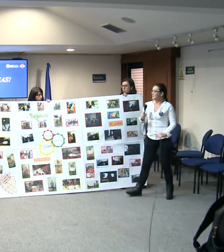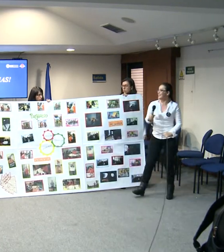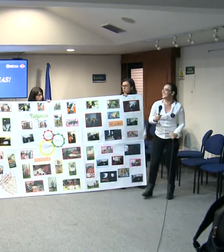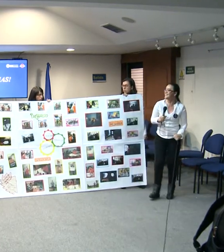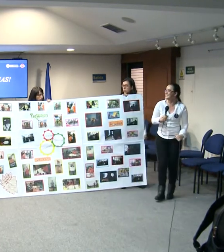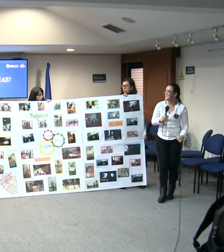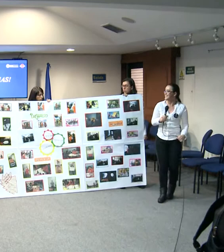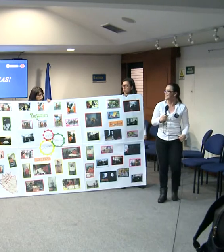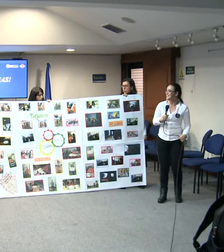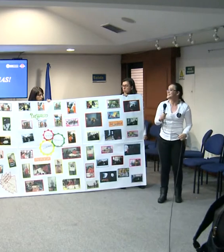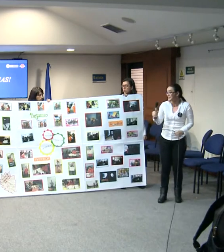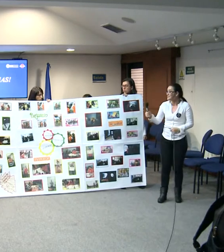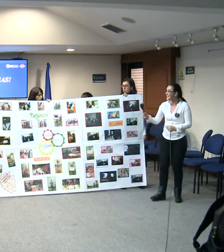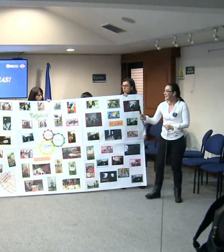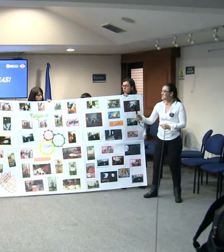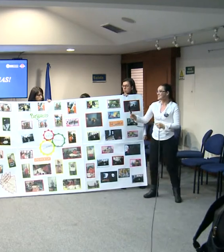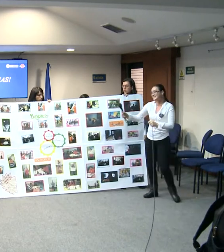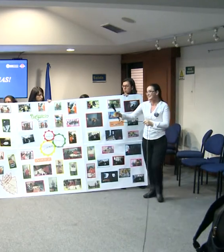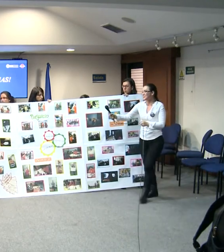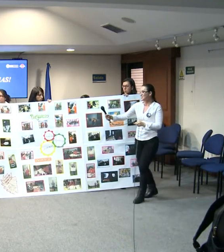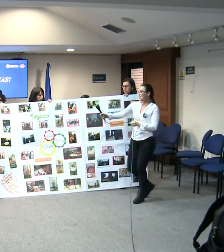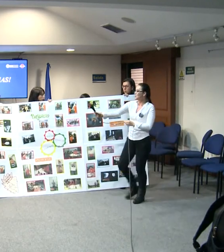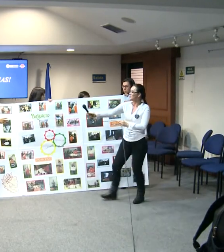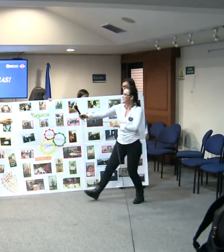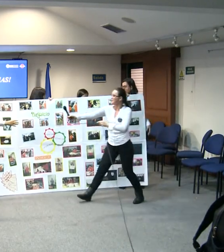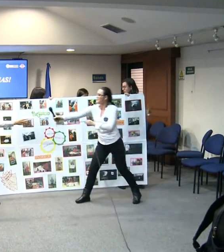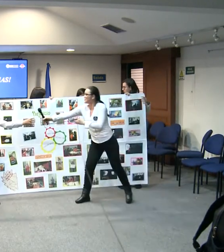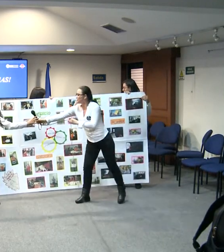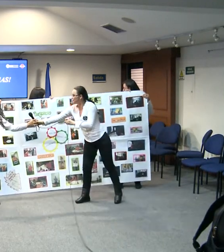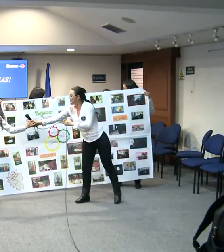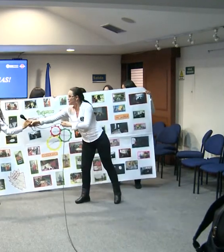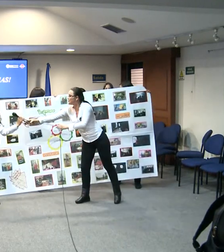¿Ya? ¿Sí?